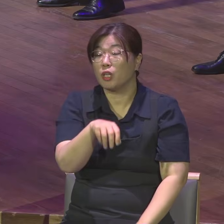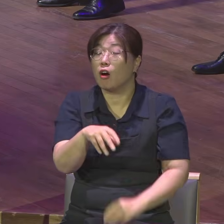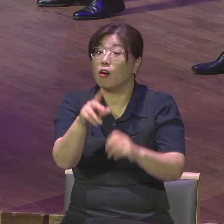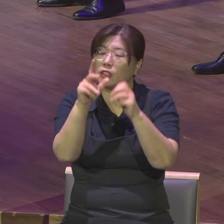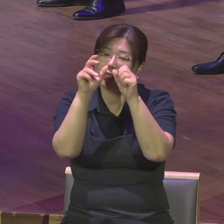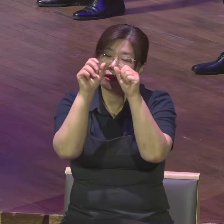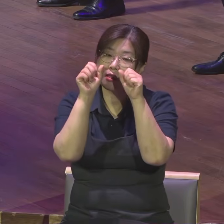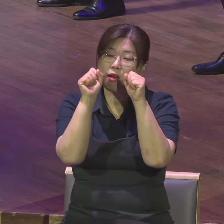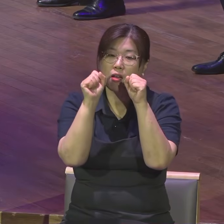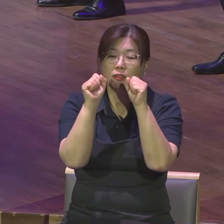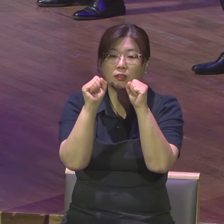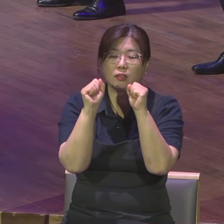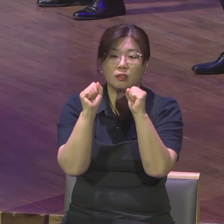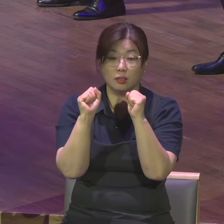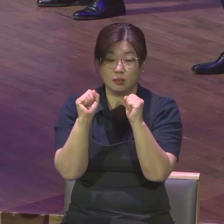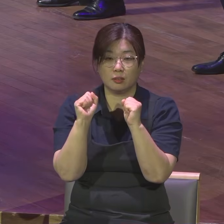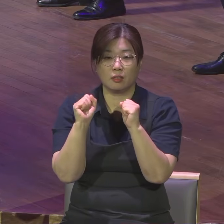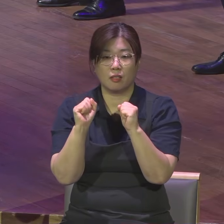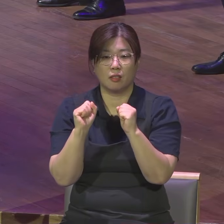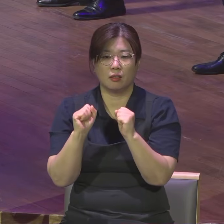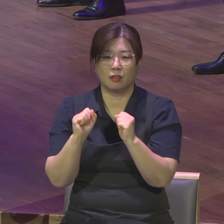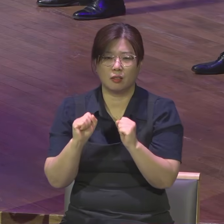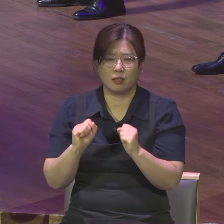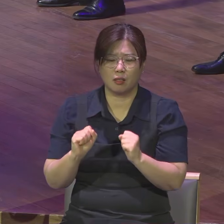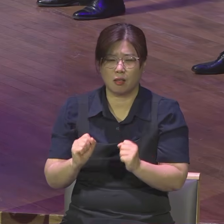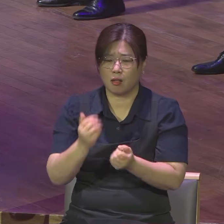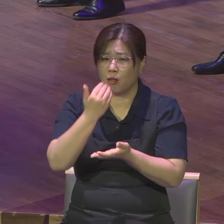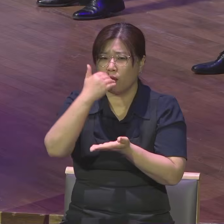주님 여기 계시기에